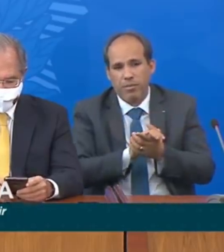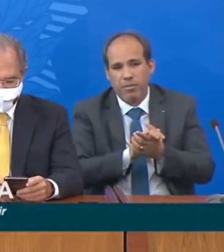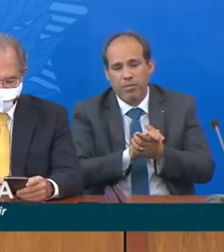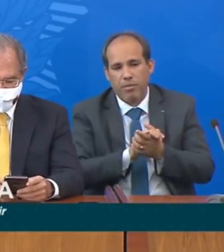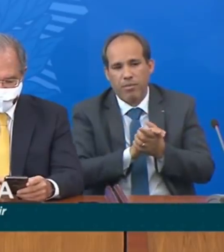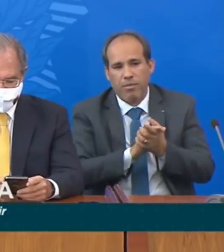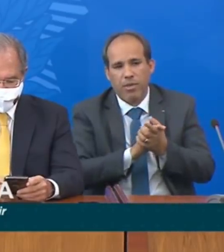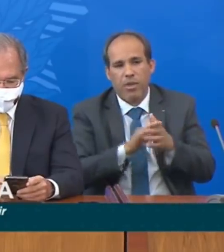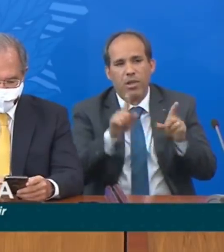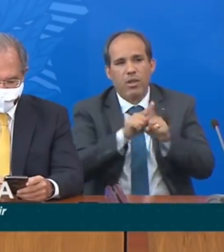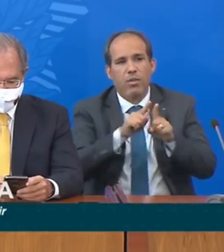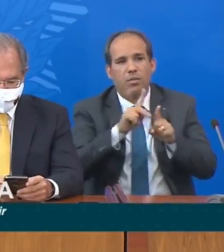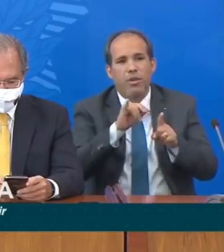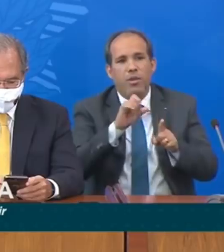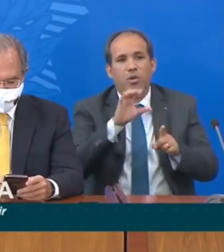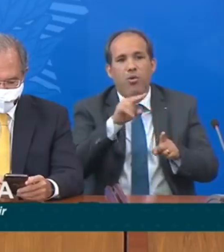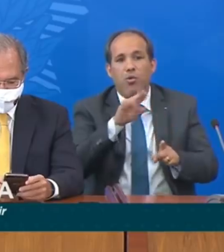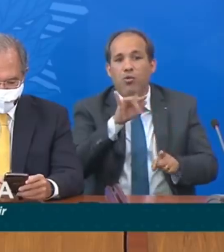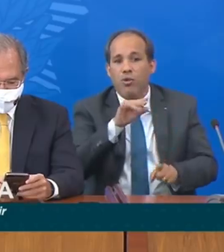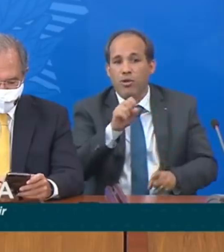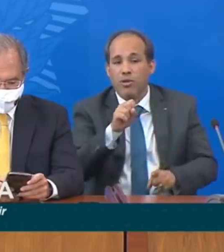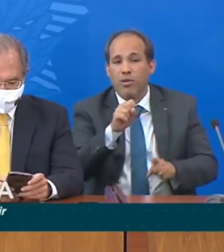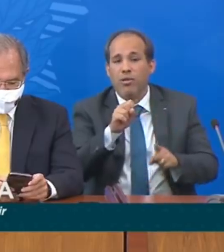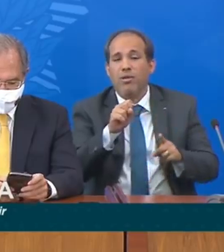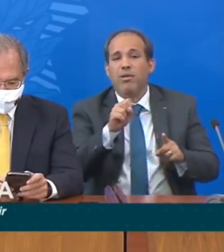valendo, e PIS/COFINS, tanto,